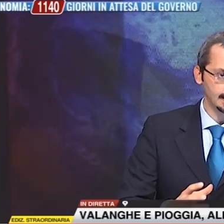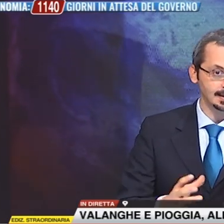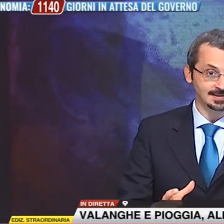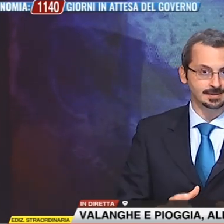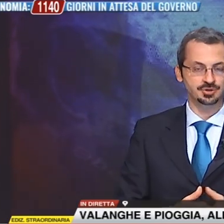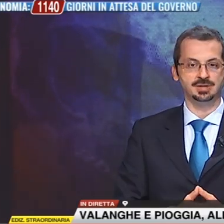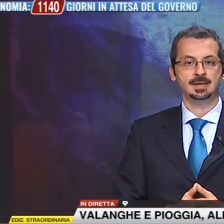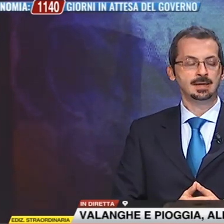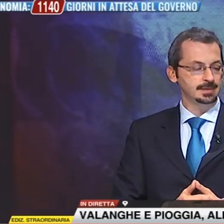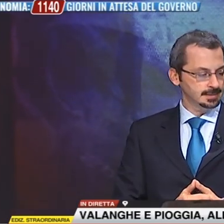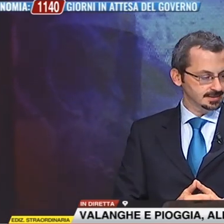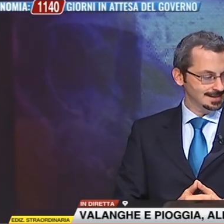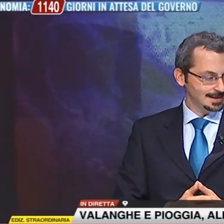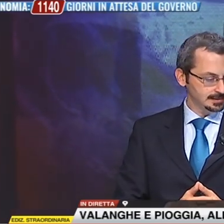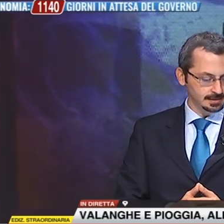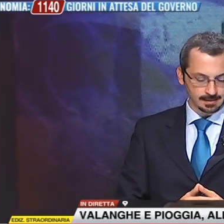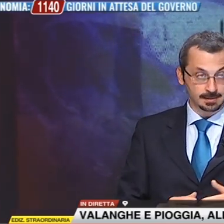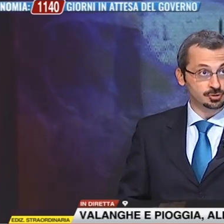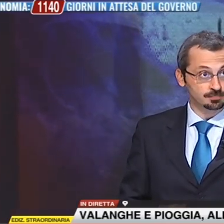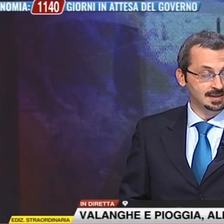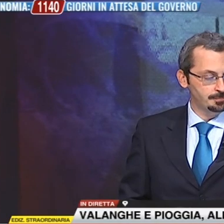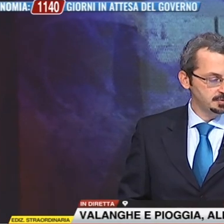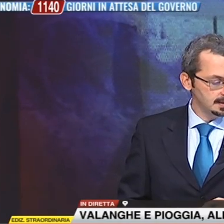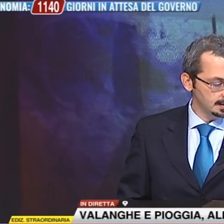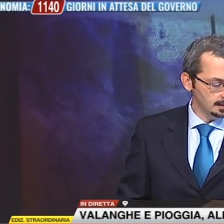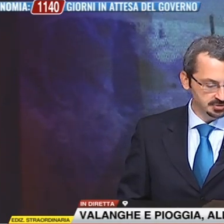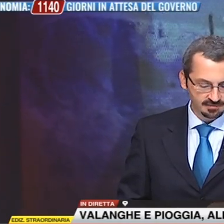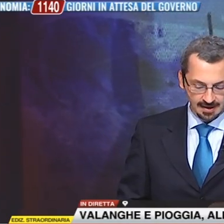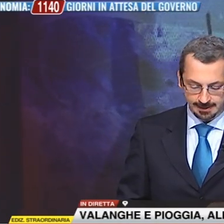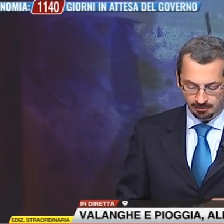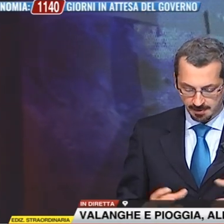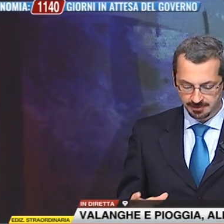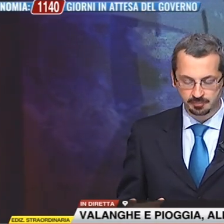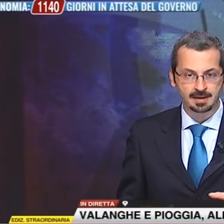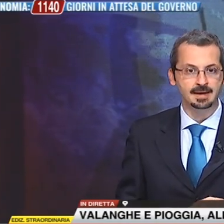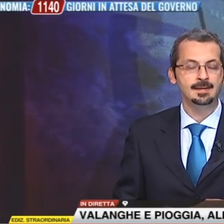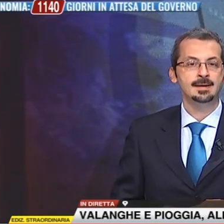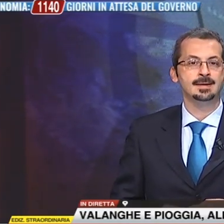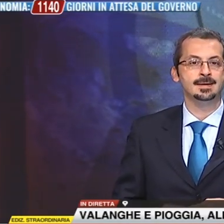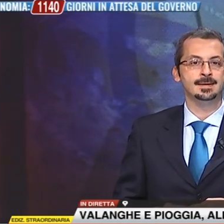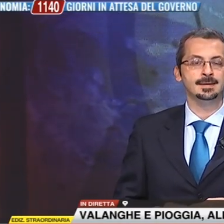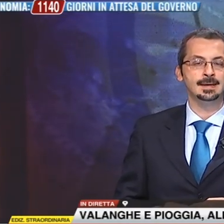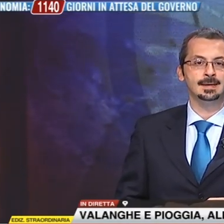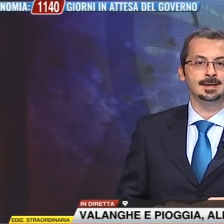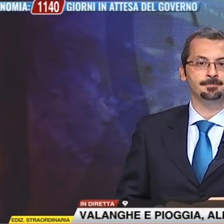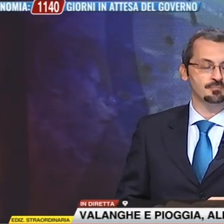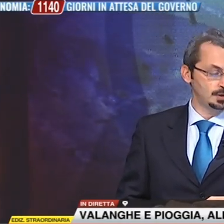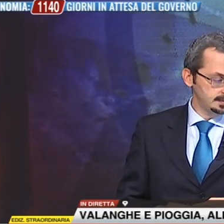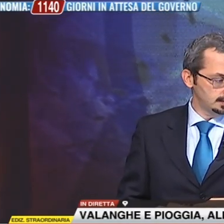e anche i sindaci interessati. Il tempo di osservare, non l'abbiamo fatto prima,